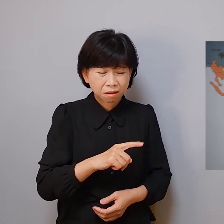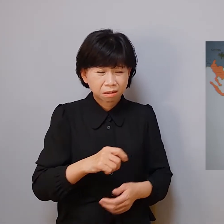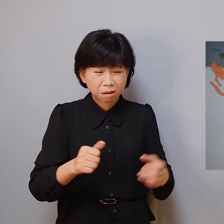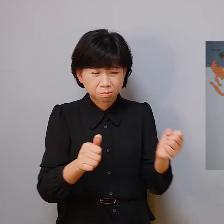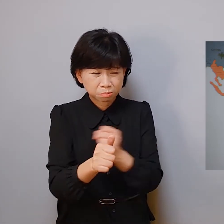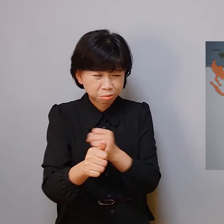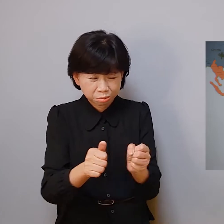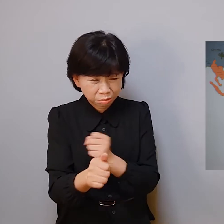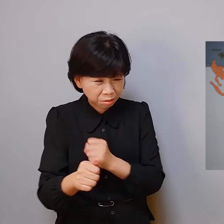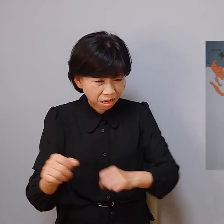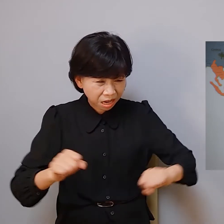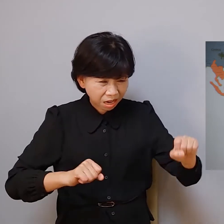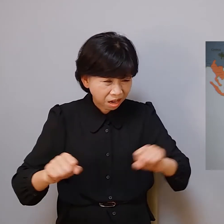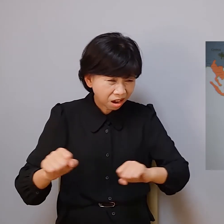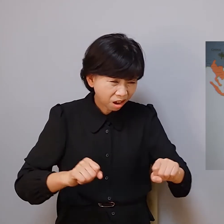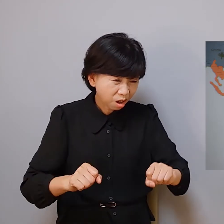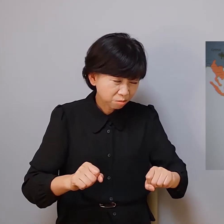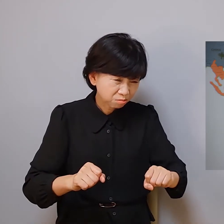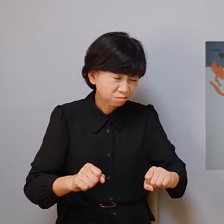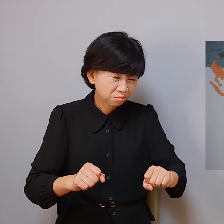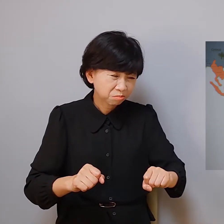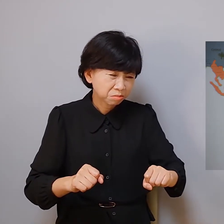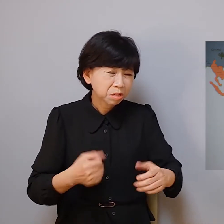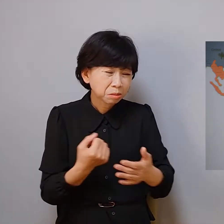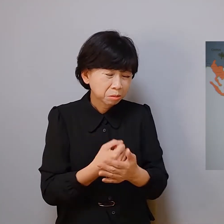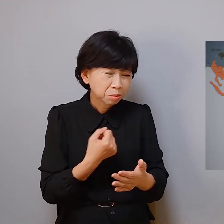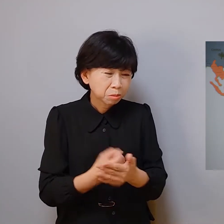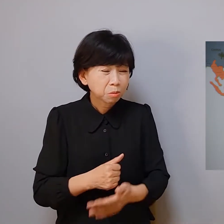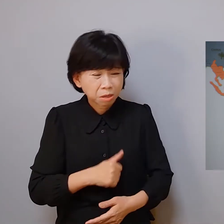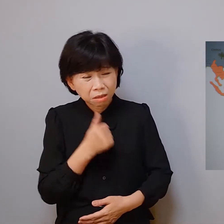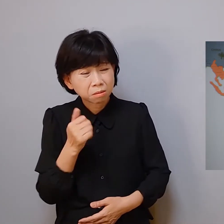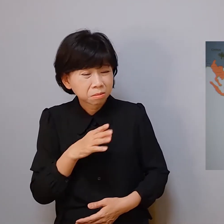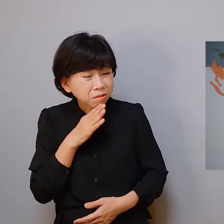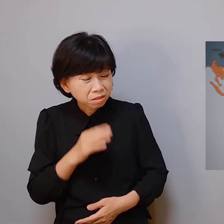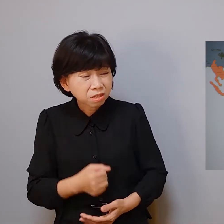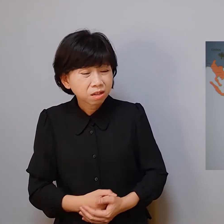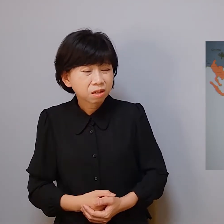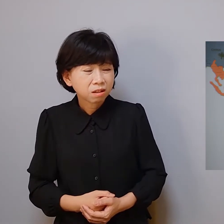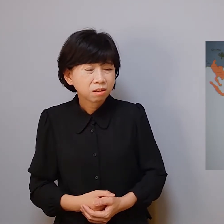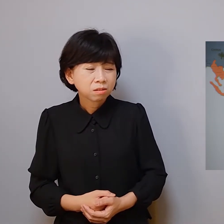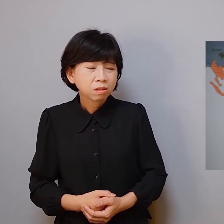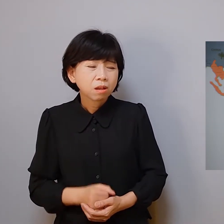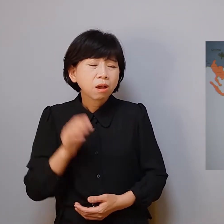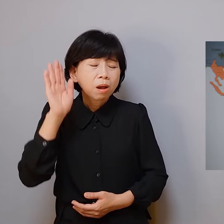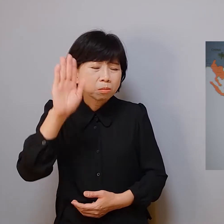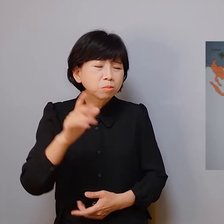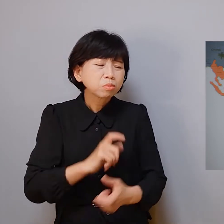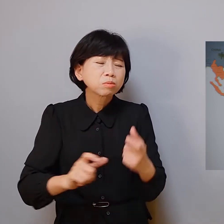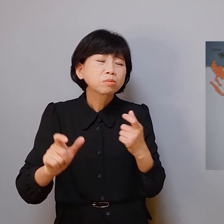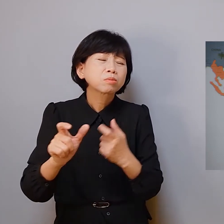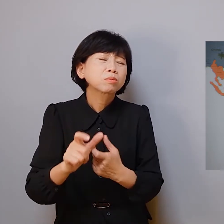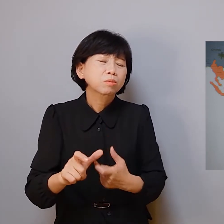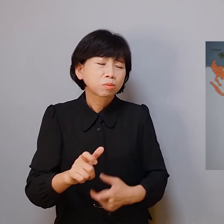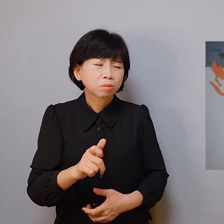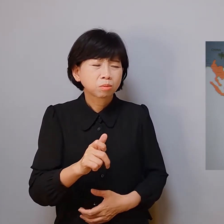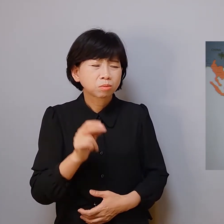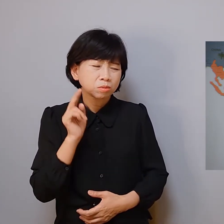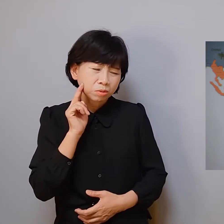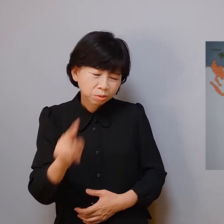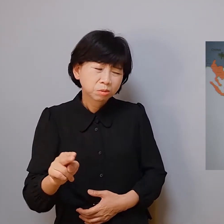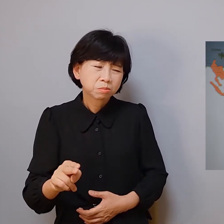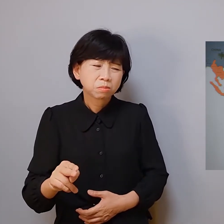너무 속상하지? 그런데 더 놀랄 일이 생길걸? 라고 하시는